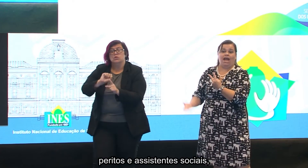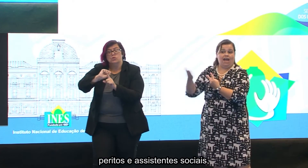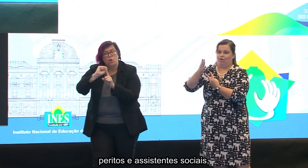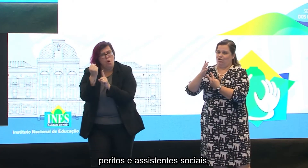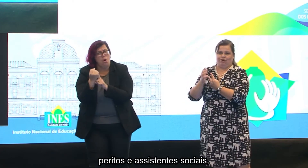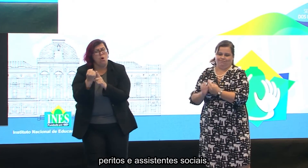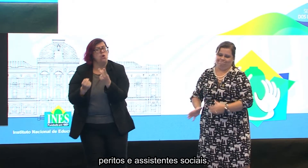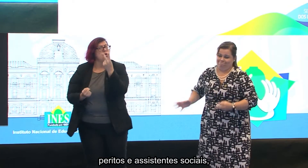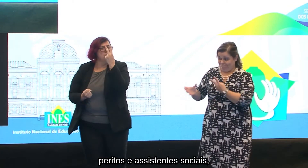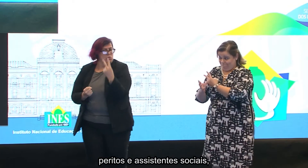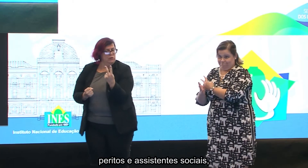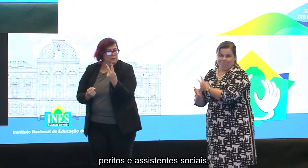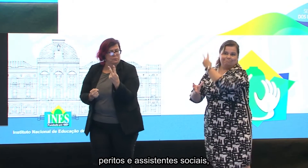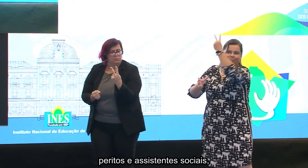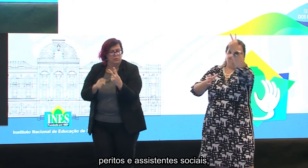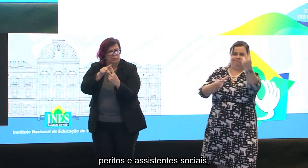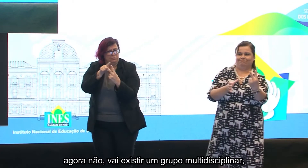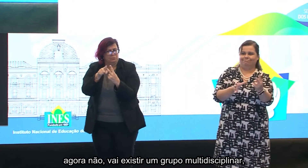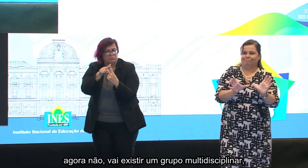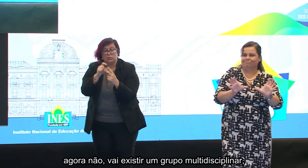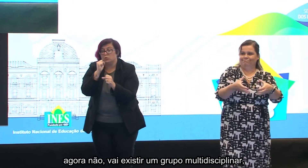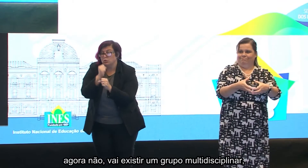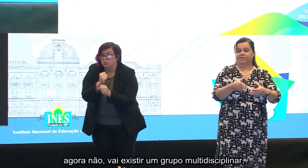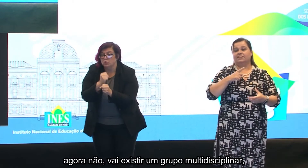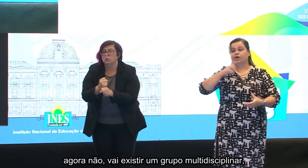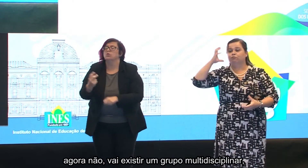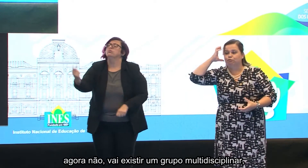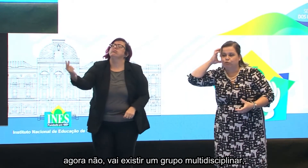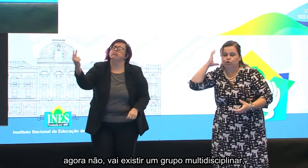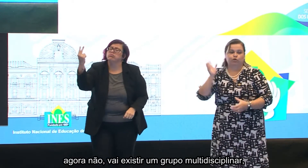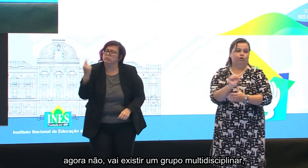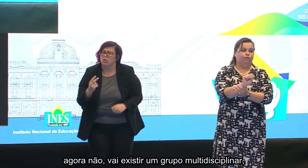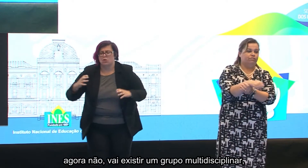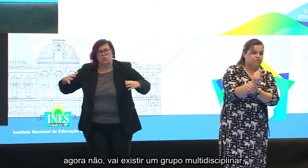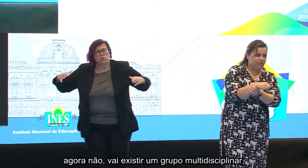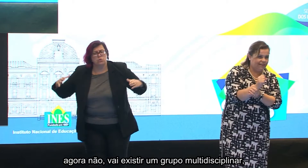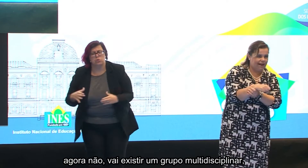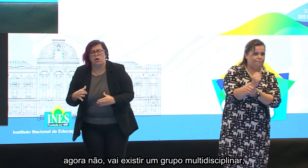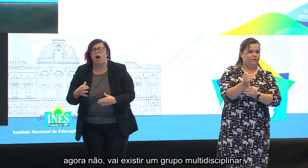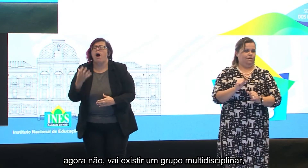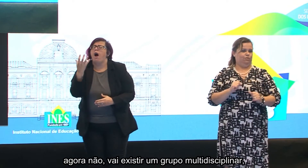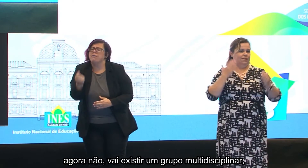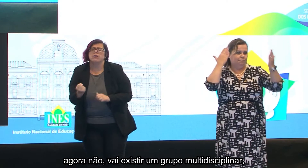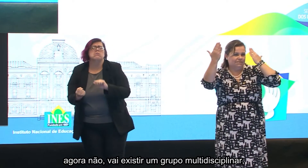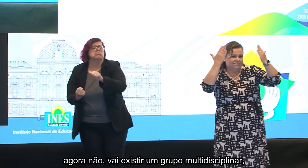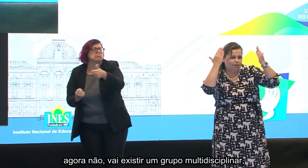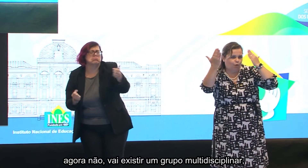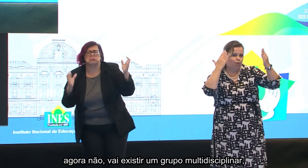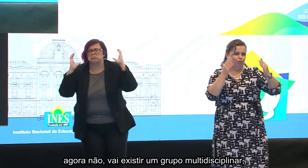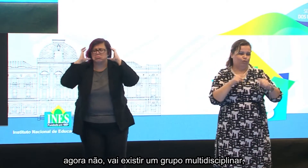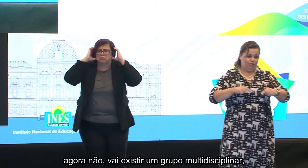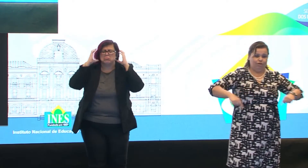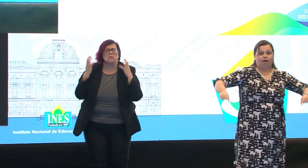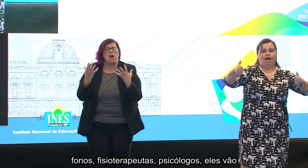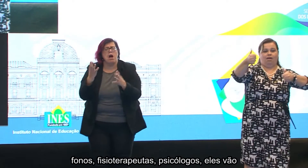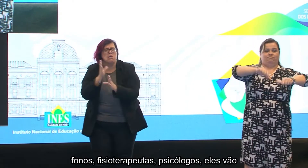e assistente social. Agora, não. Vai existir um grupo multidisciplinar.